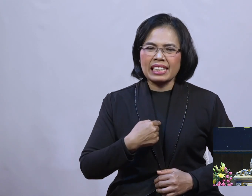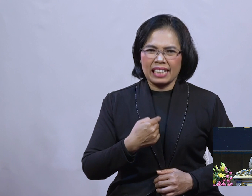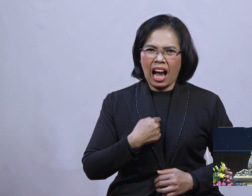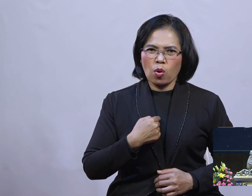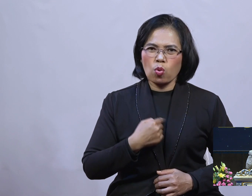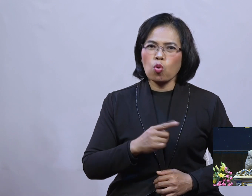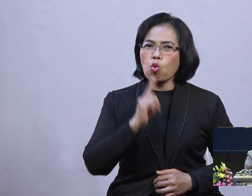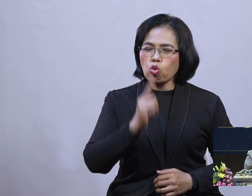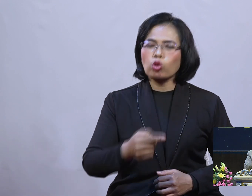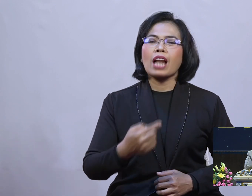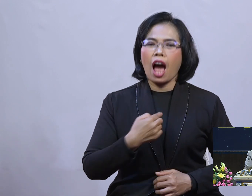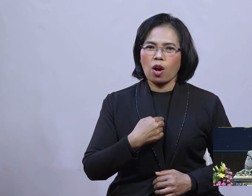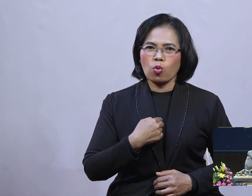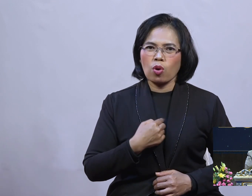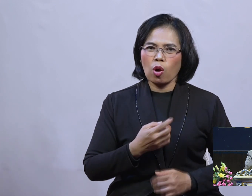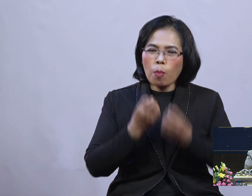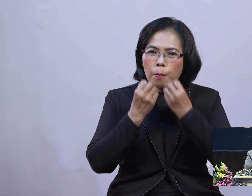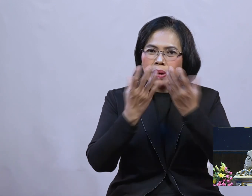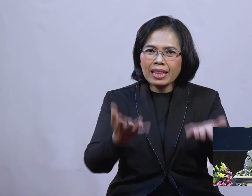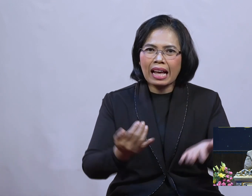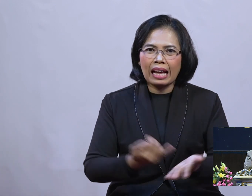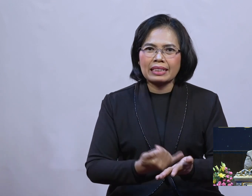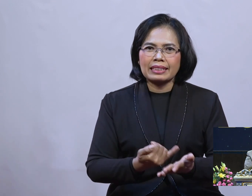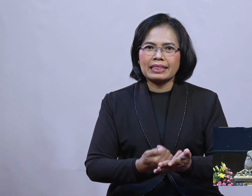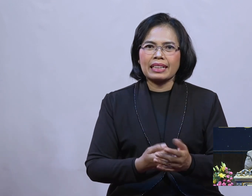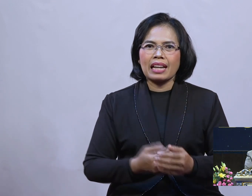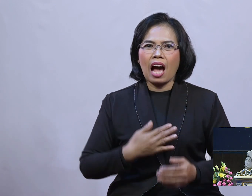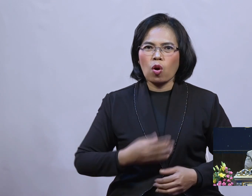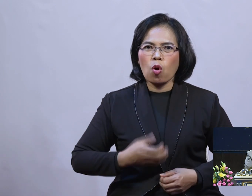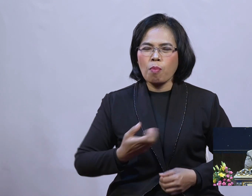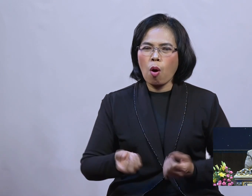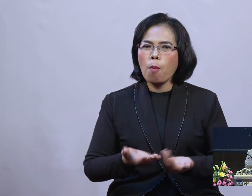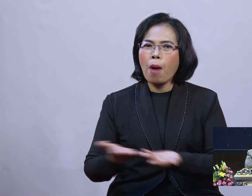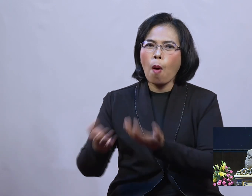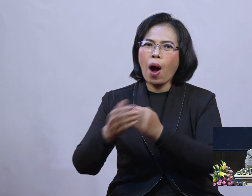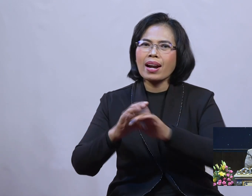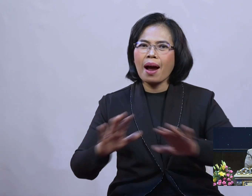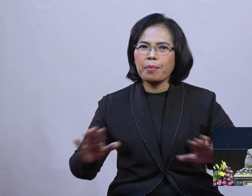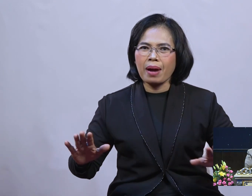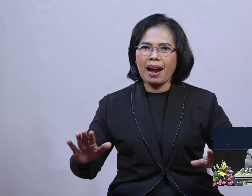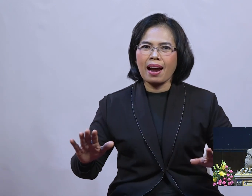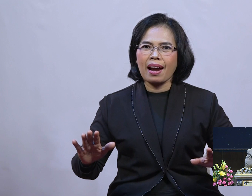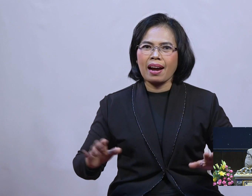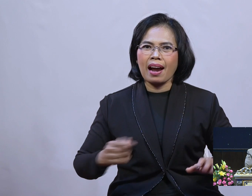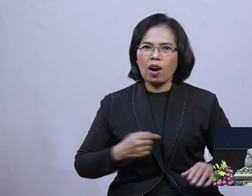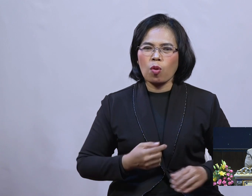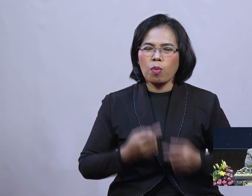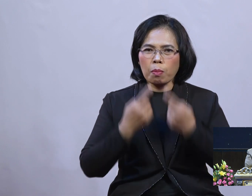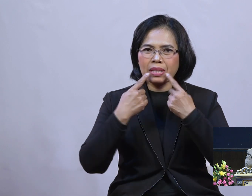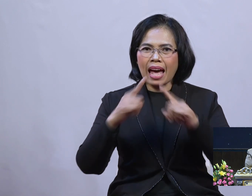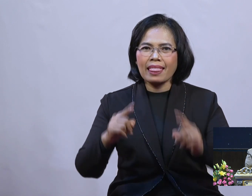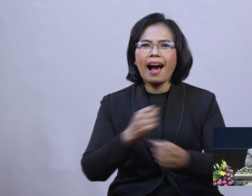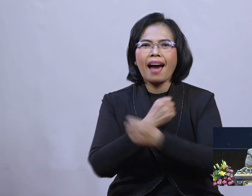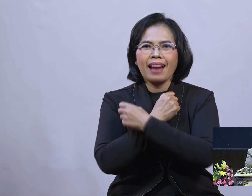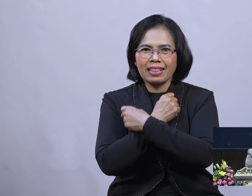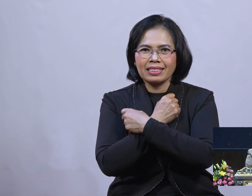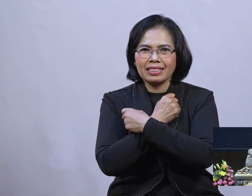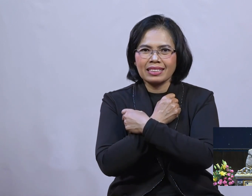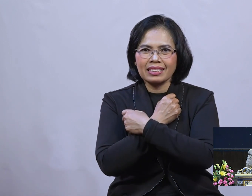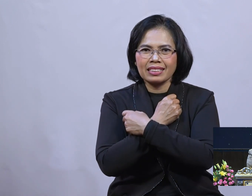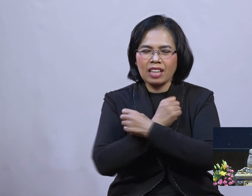kau Aku Mau mengabarkan Injil Aku membawa damai Aku mau menyatakan kasih